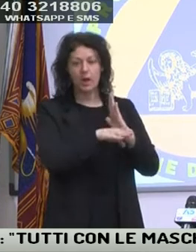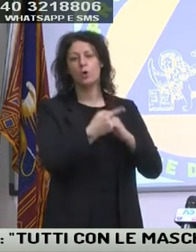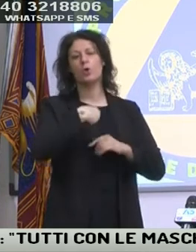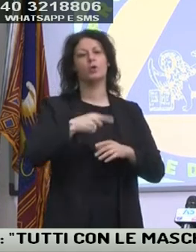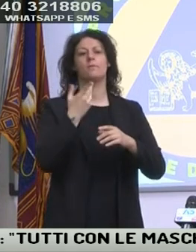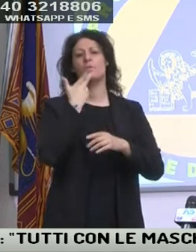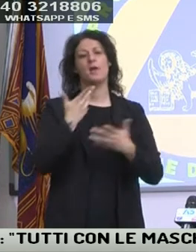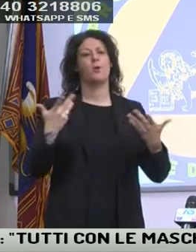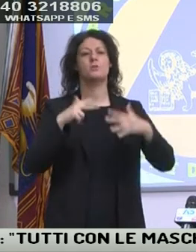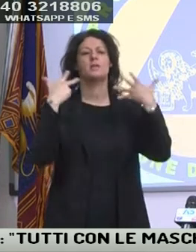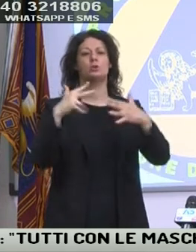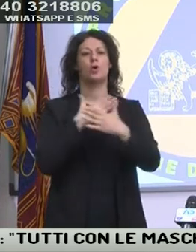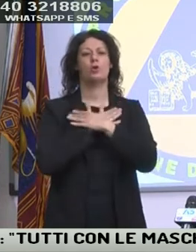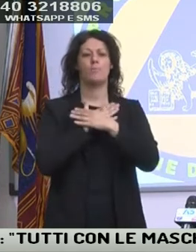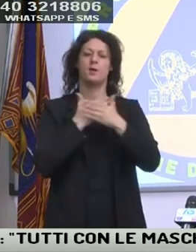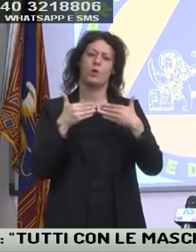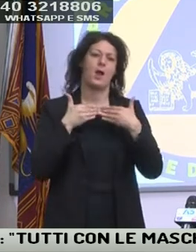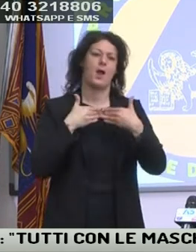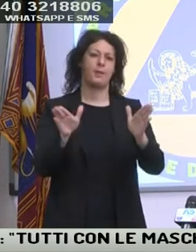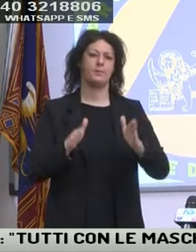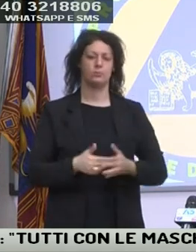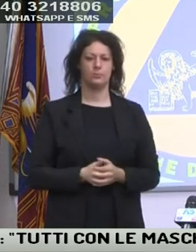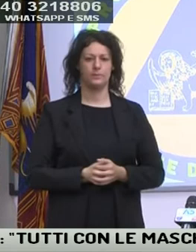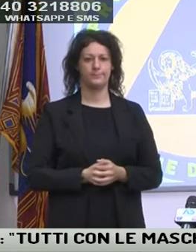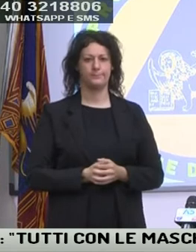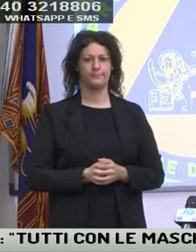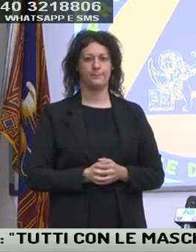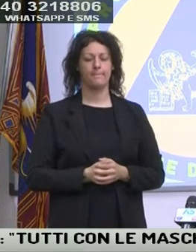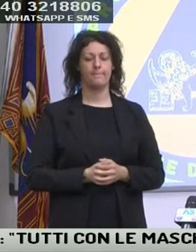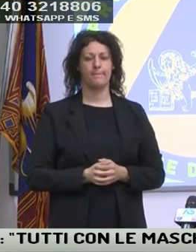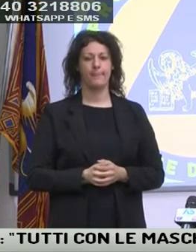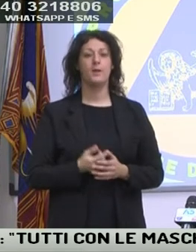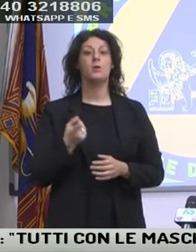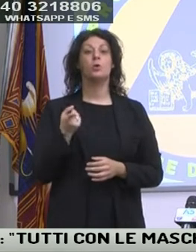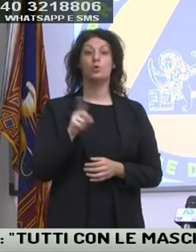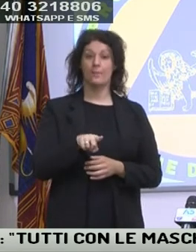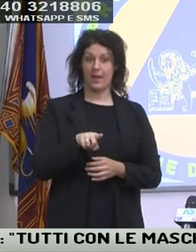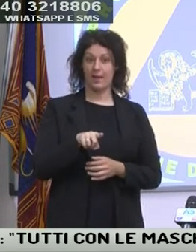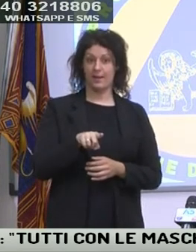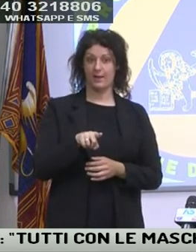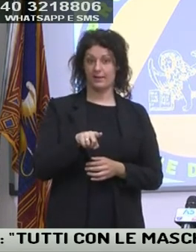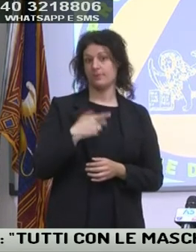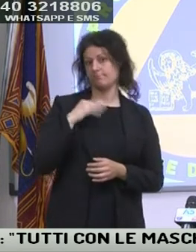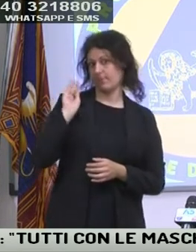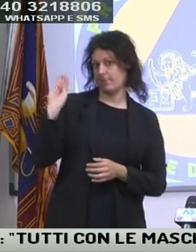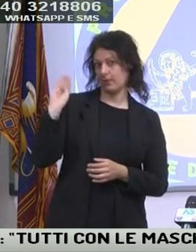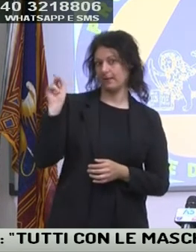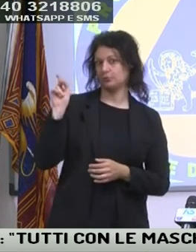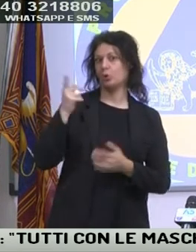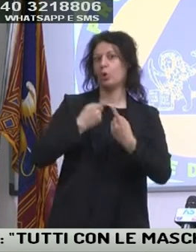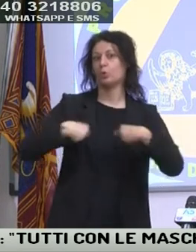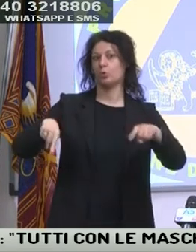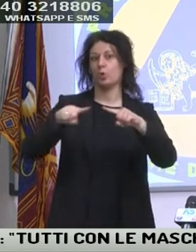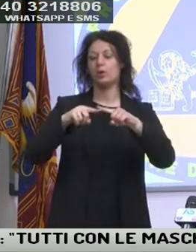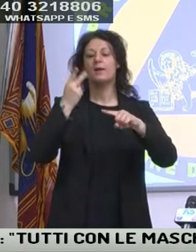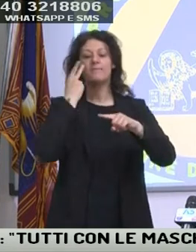maggio. A supporto dopo della riunione che avremo domani e quindi da quello che ne scaturirà,